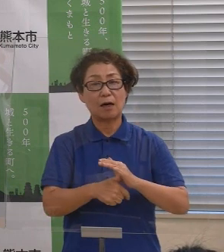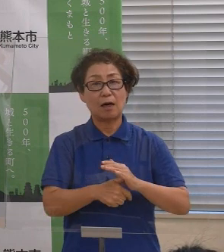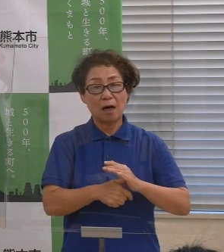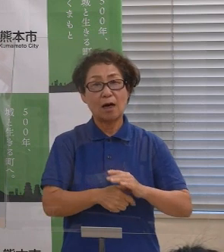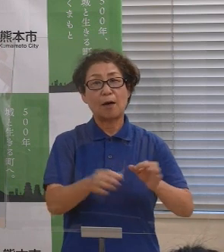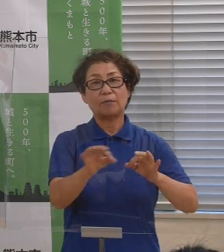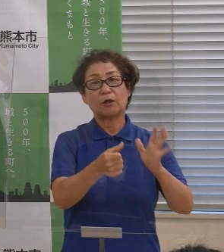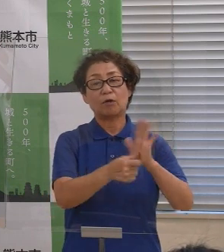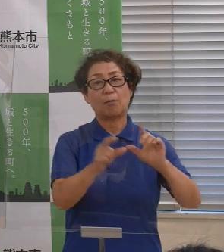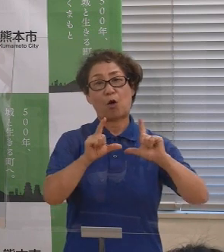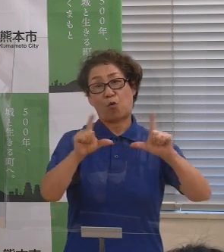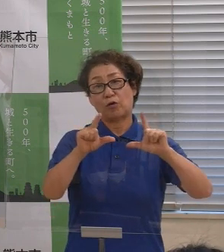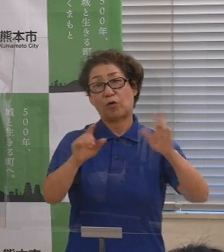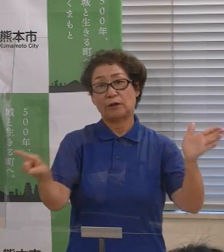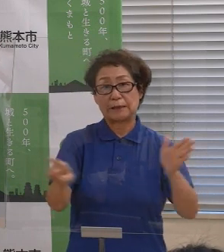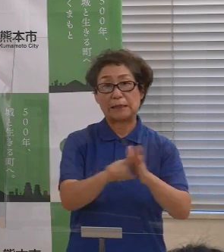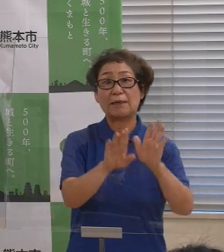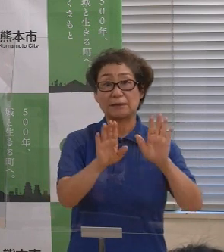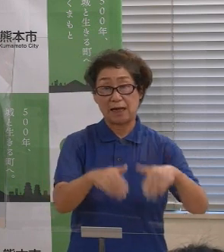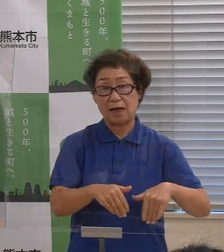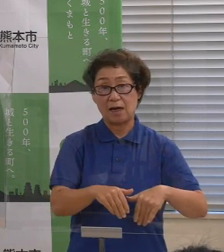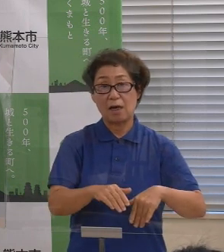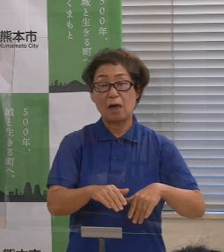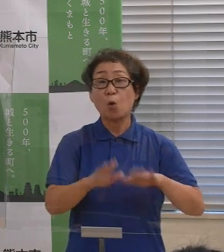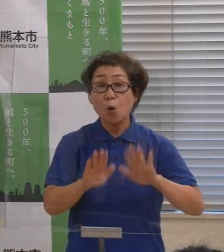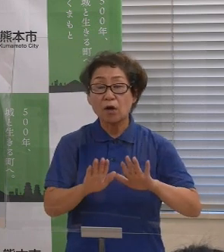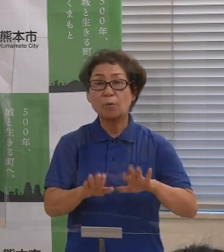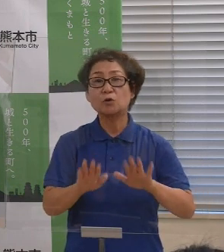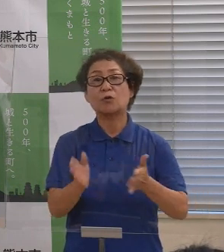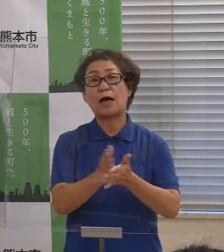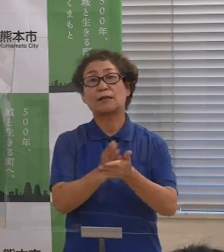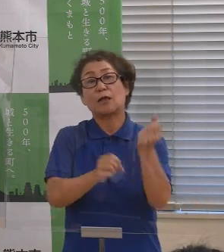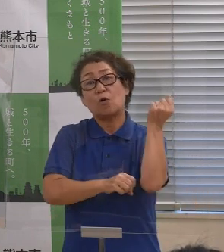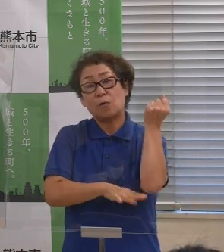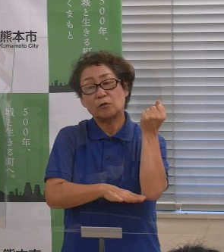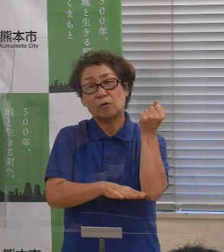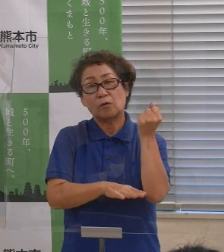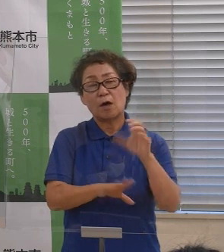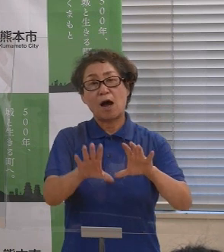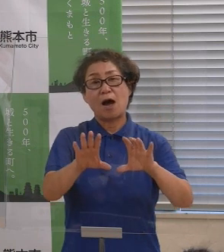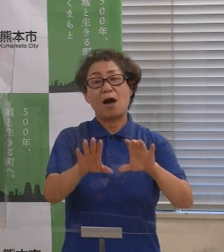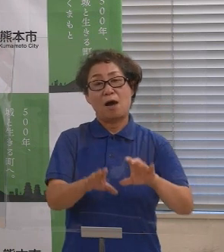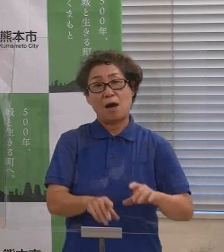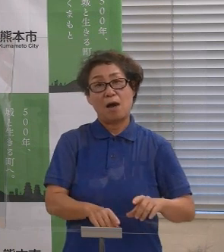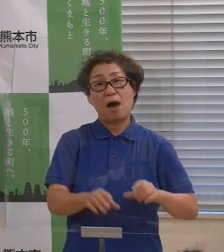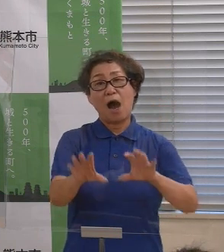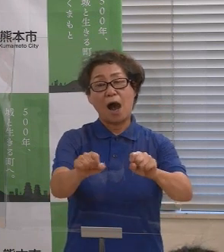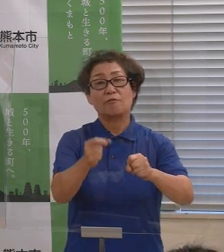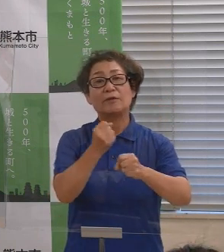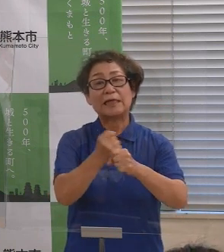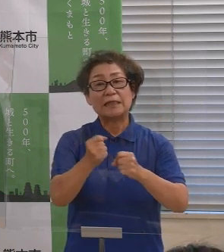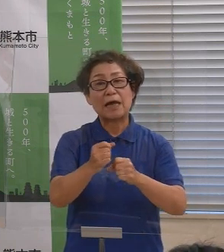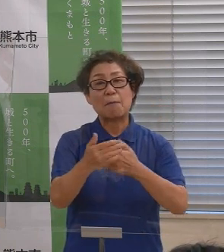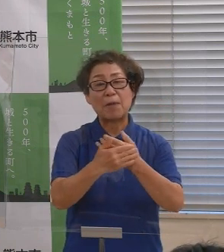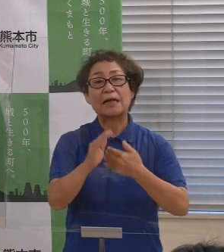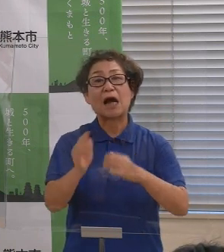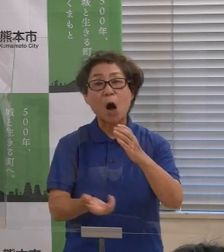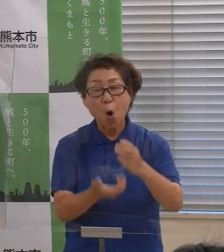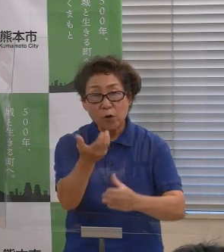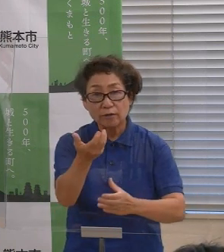をこれまでもしてきましたし、今回もそういう判断でですね、やはり把握できない部分が出てきている